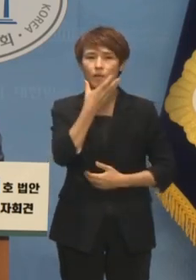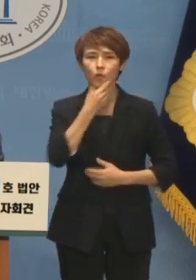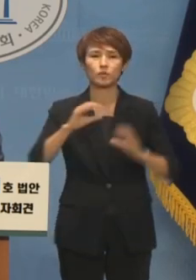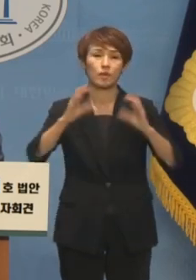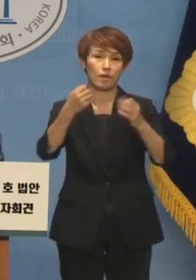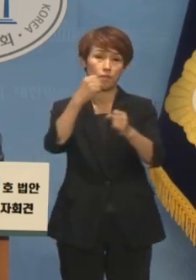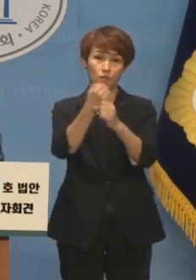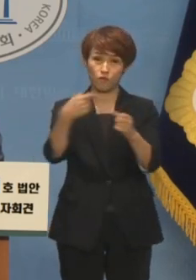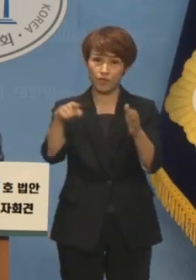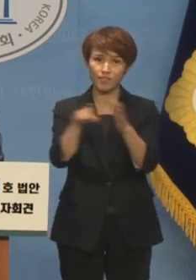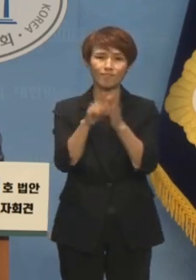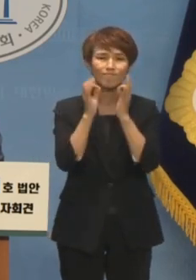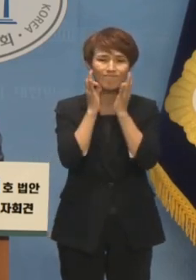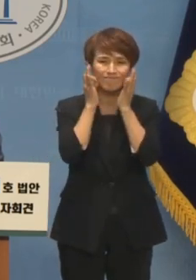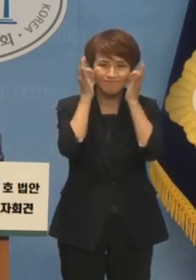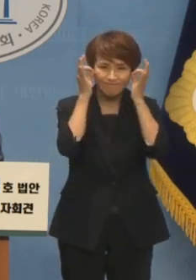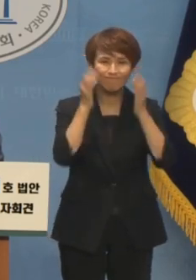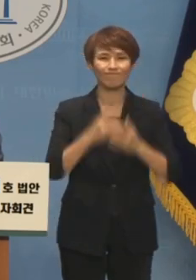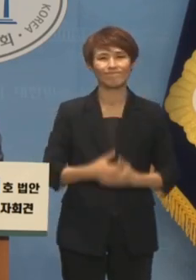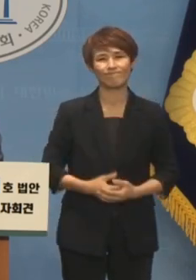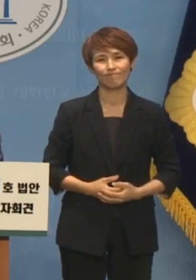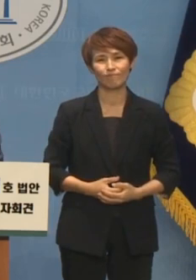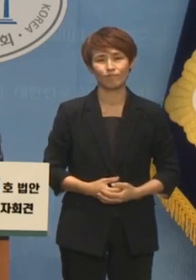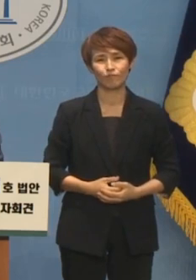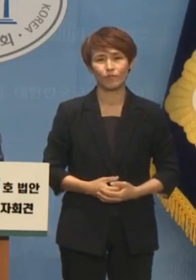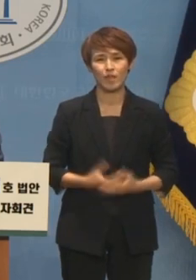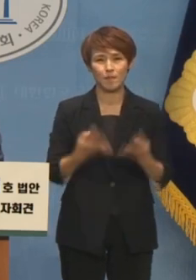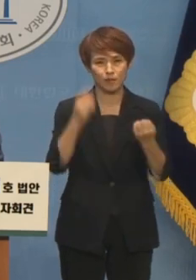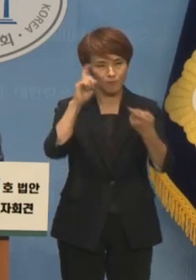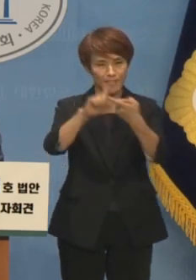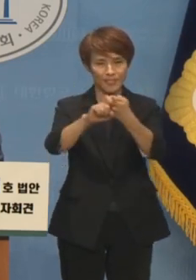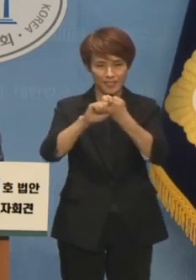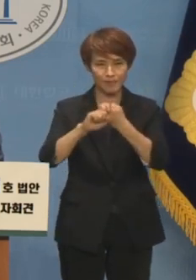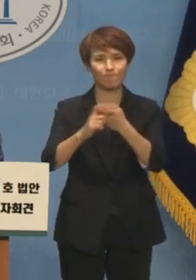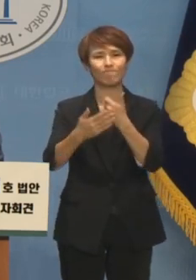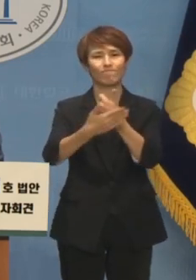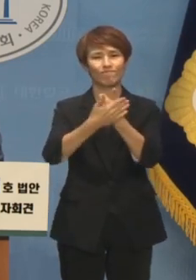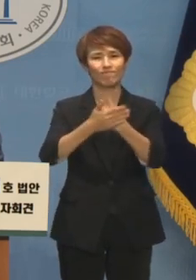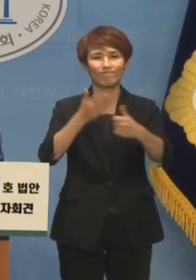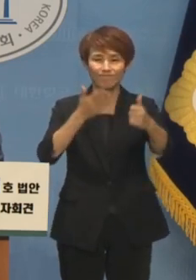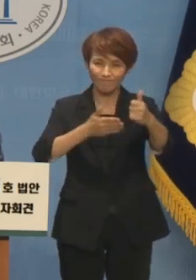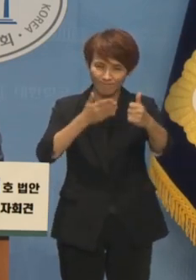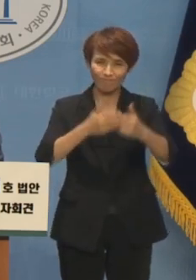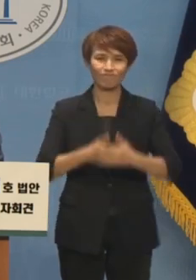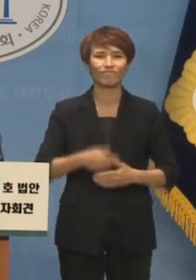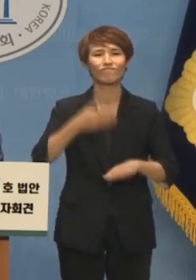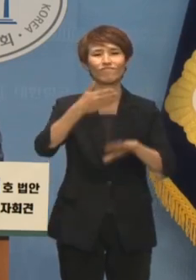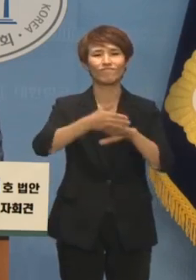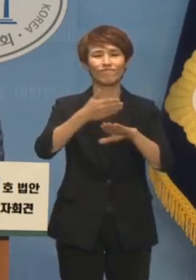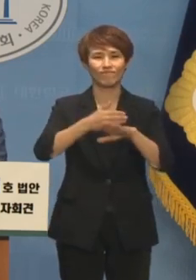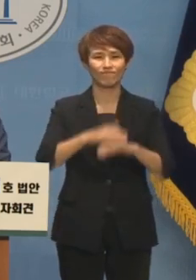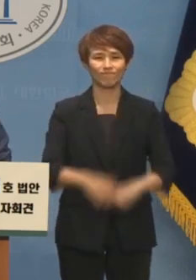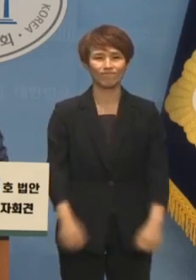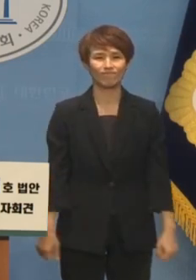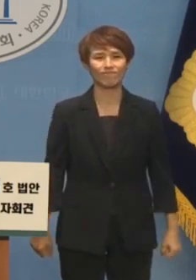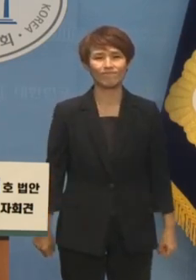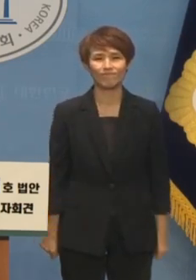나아가기 위해 최선을 다하겠습니다. 많은 관심과 지지를 부탁드립니다. 감사합니다.